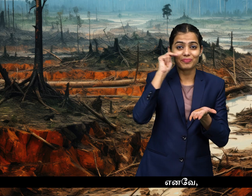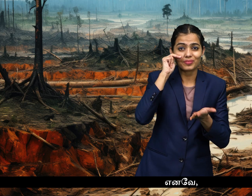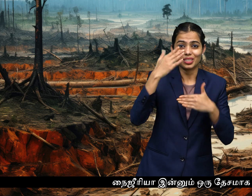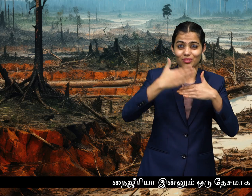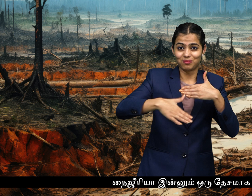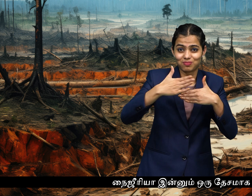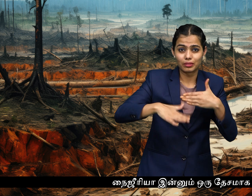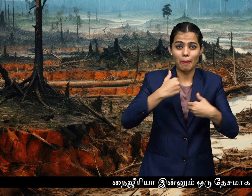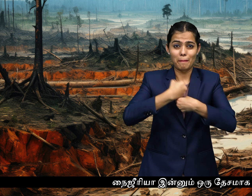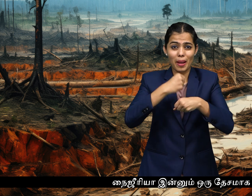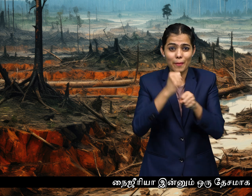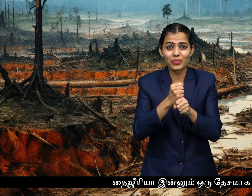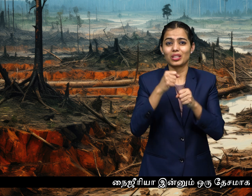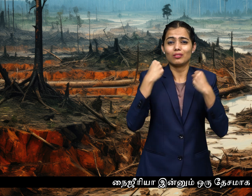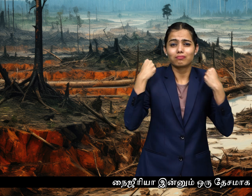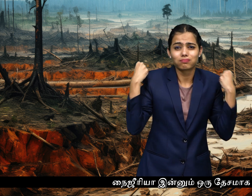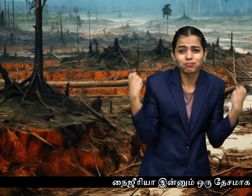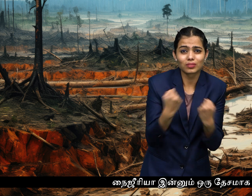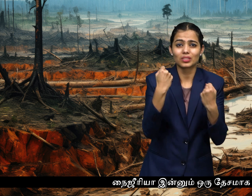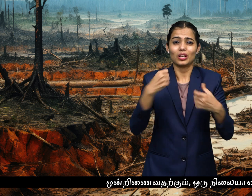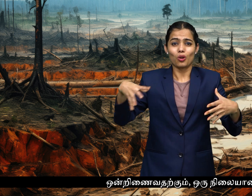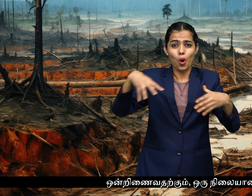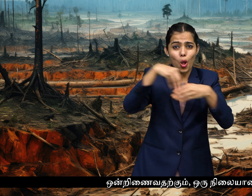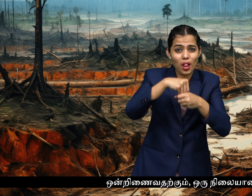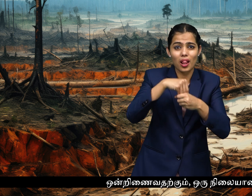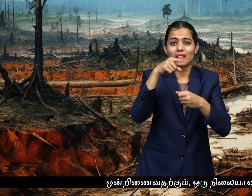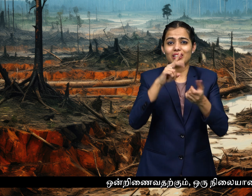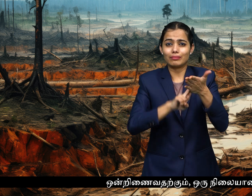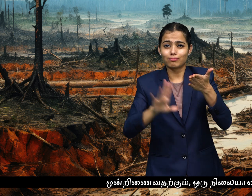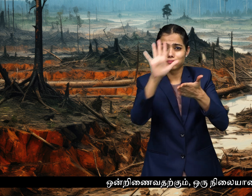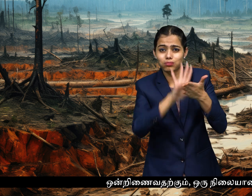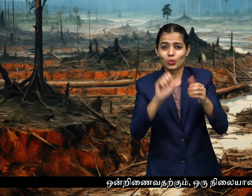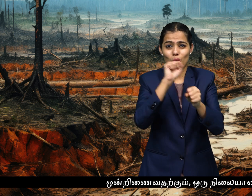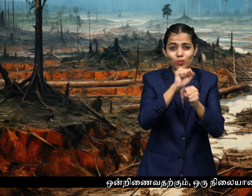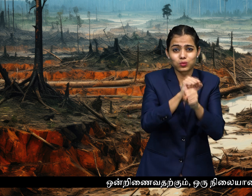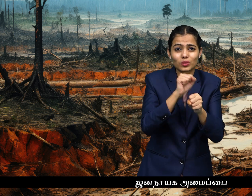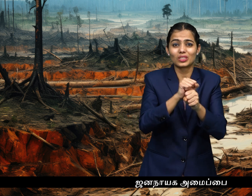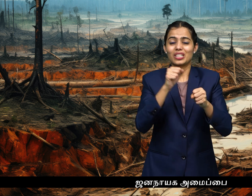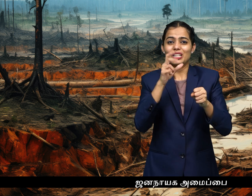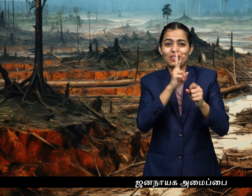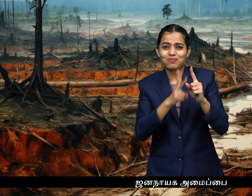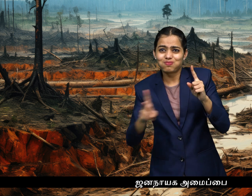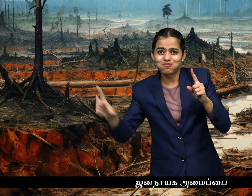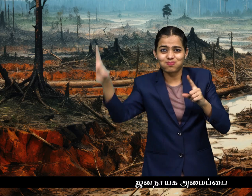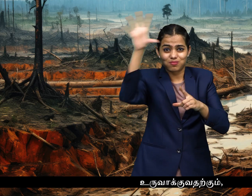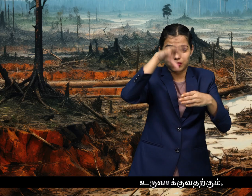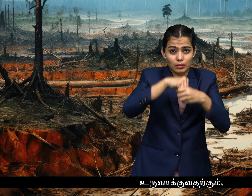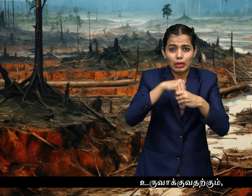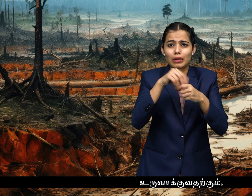எனவே நைஜீரியா இன்னும் ஒரு தேசமாக ஒன்றிணைவதற்கும் ஒரு நிலையான ஜனநாயக